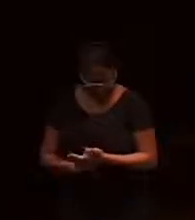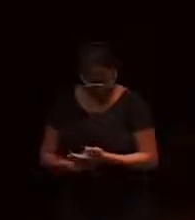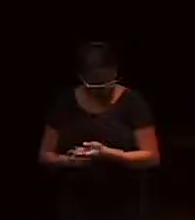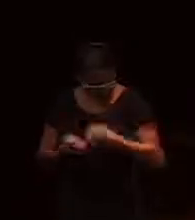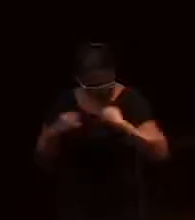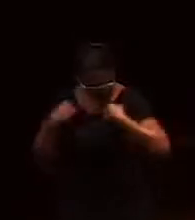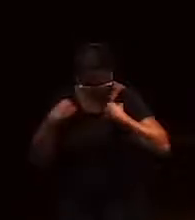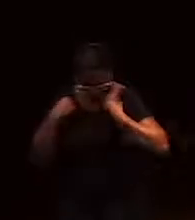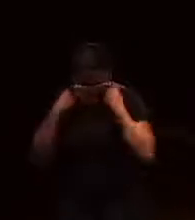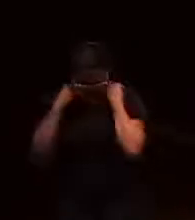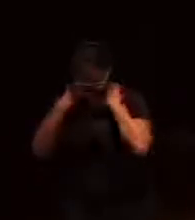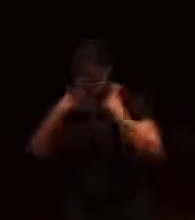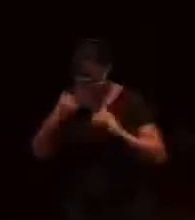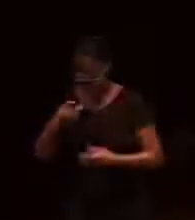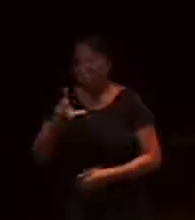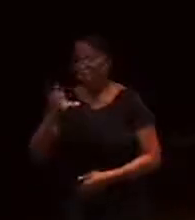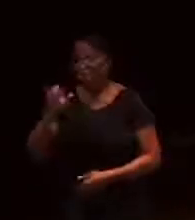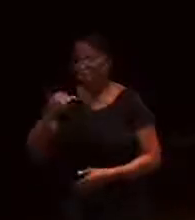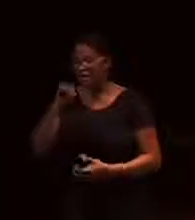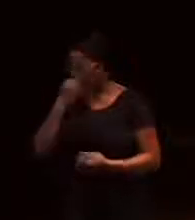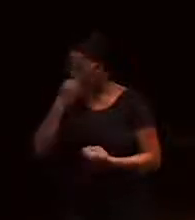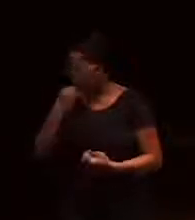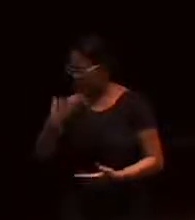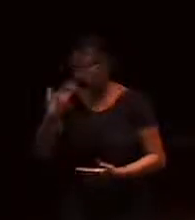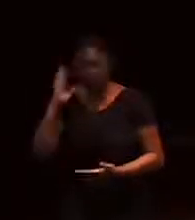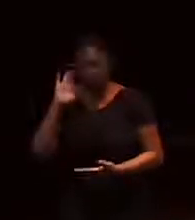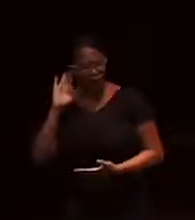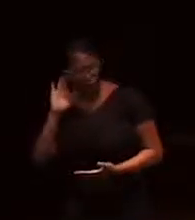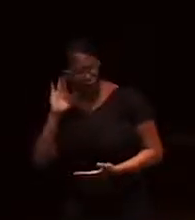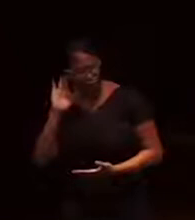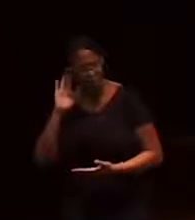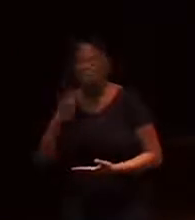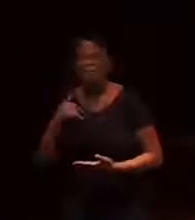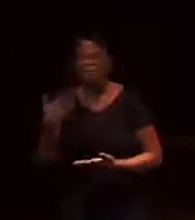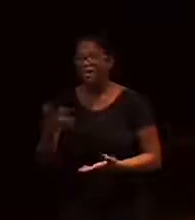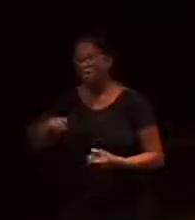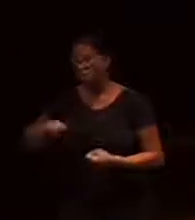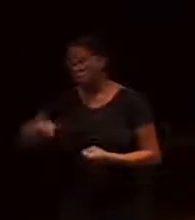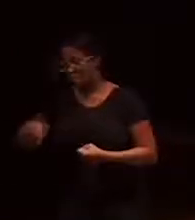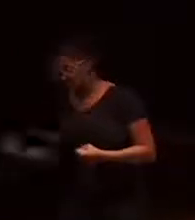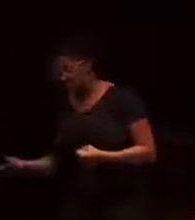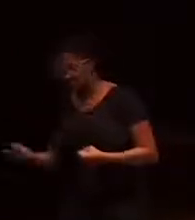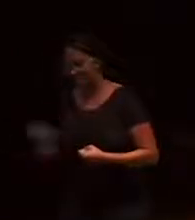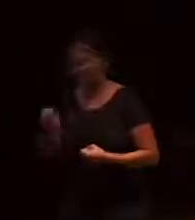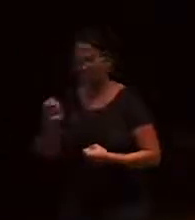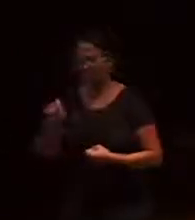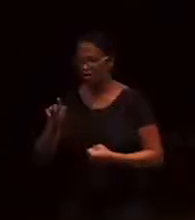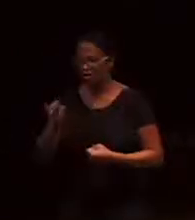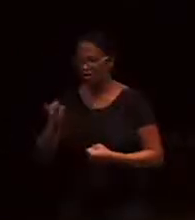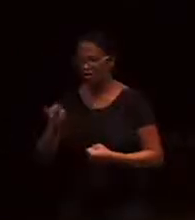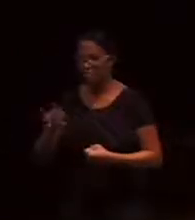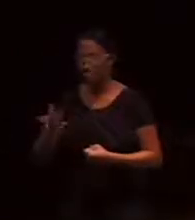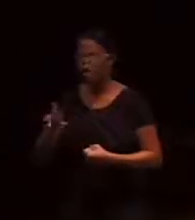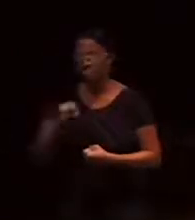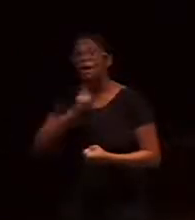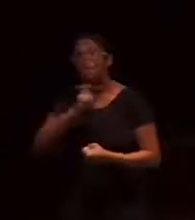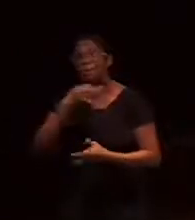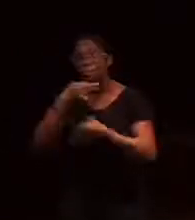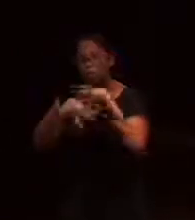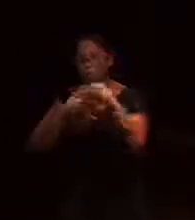Lilian, muito bom te ouvir. Obrigado pela tua fala. Eu quero passar de imediato aqui para o Egmar fazer as considerações